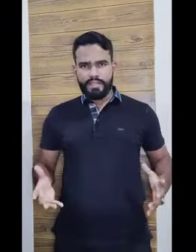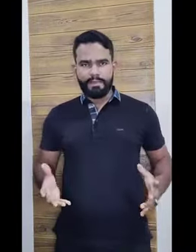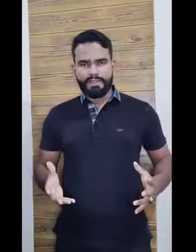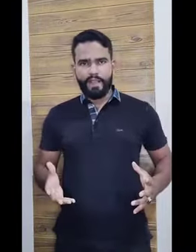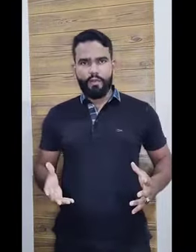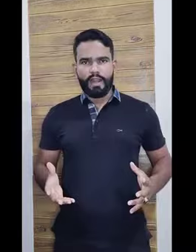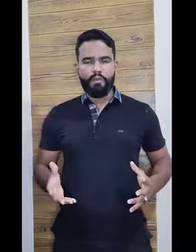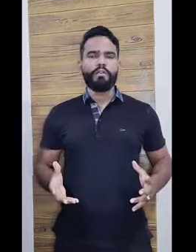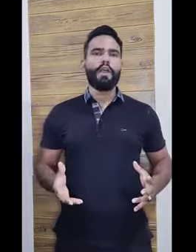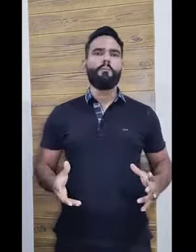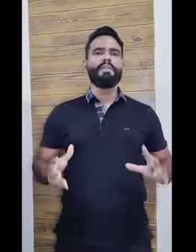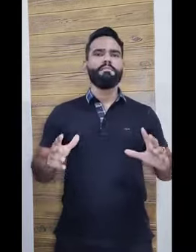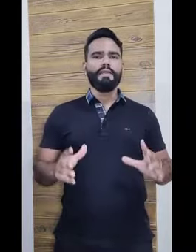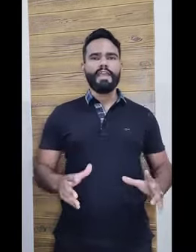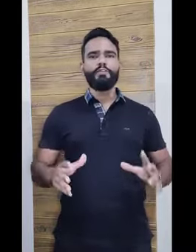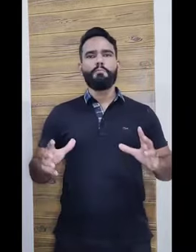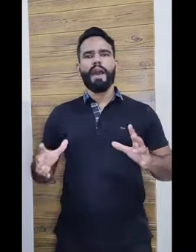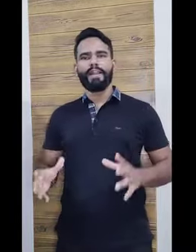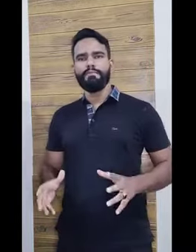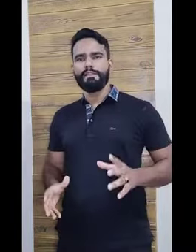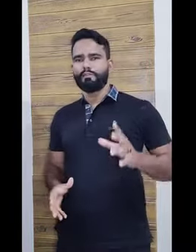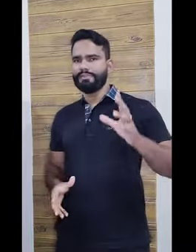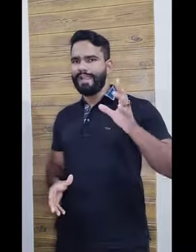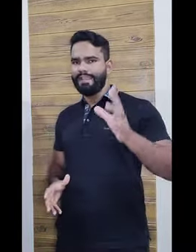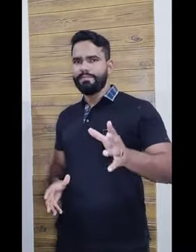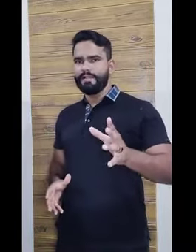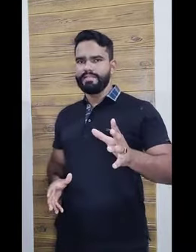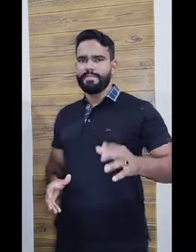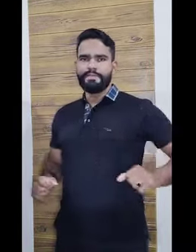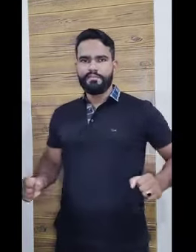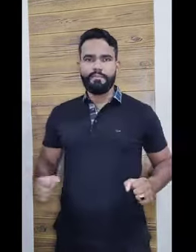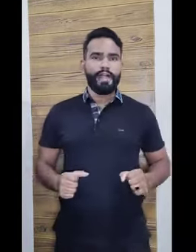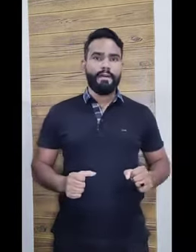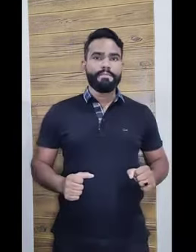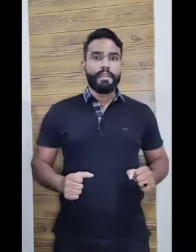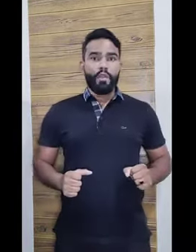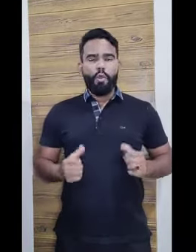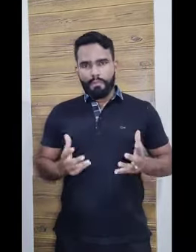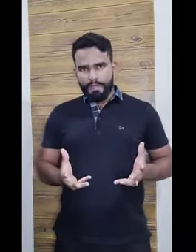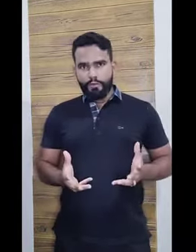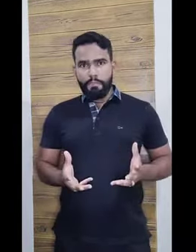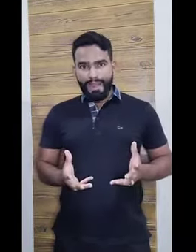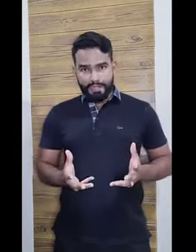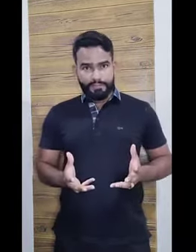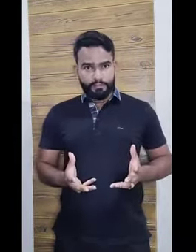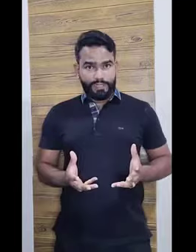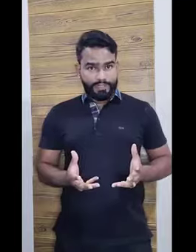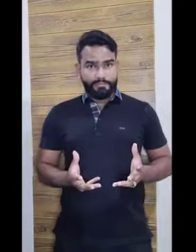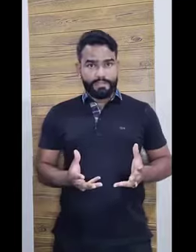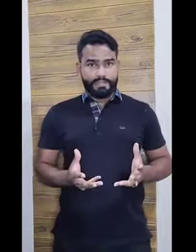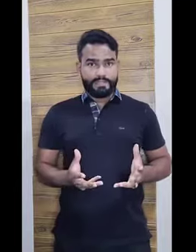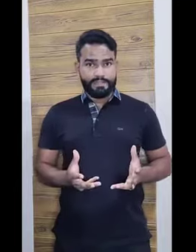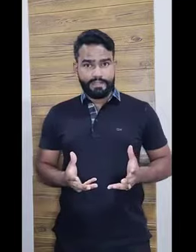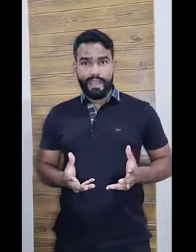aprender agora qual que é o primeiro parâmetro da Libras? Vamos lá. O primeiro parâmetro da Libras é